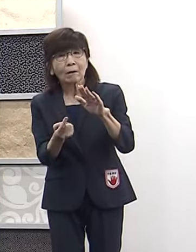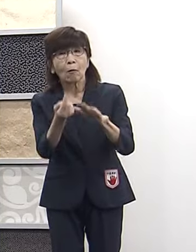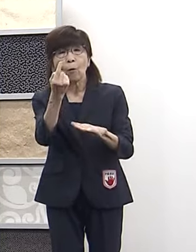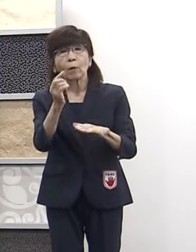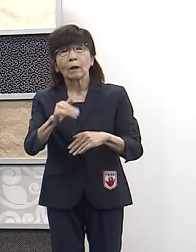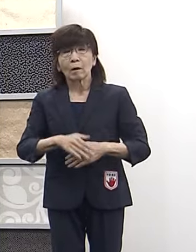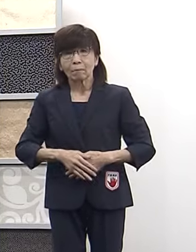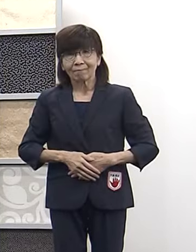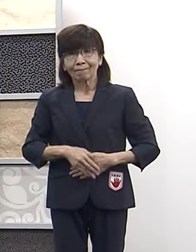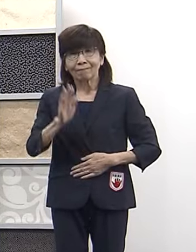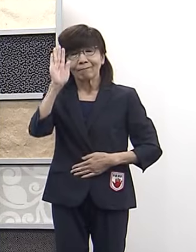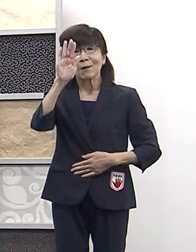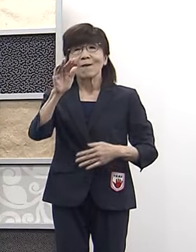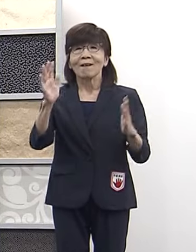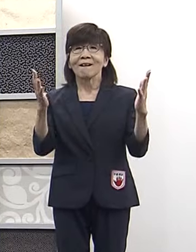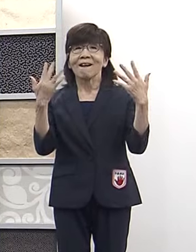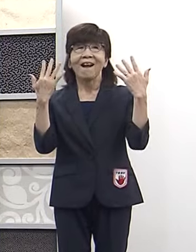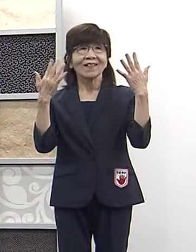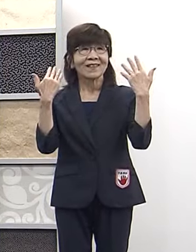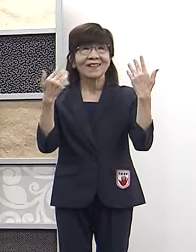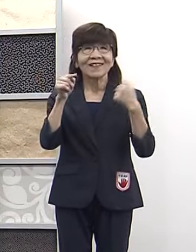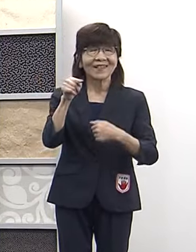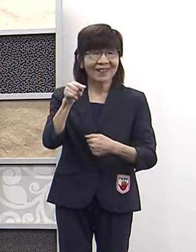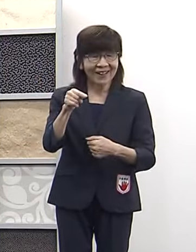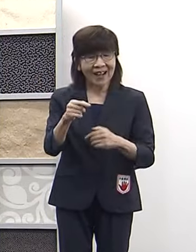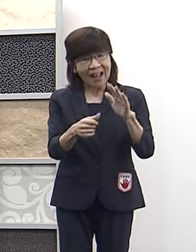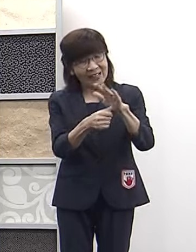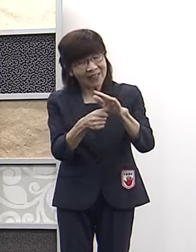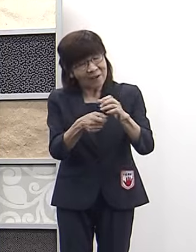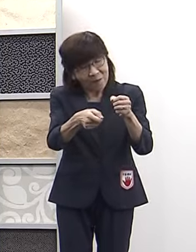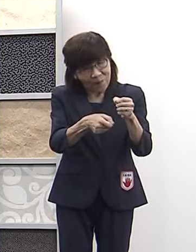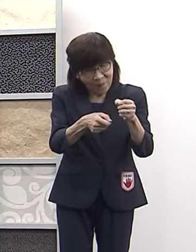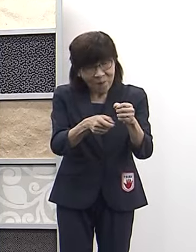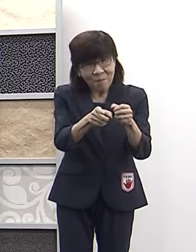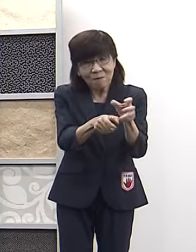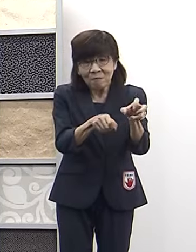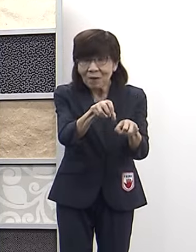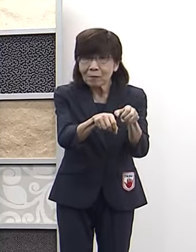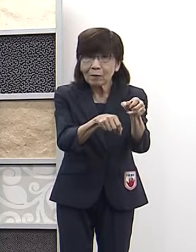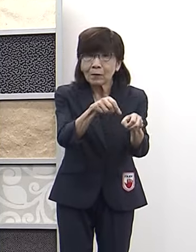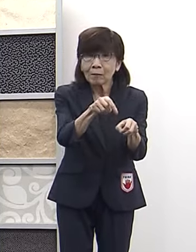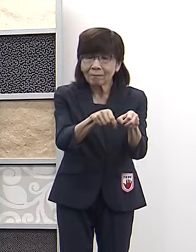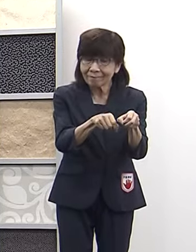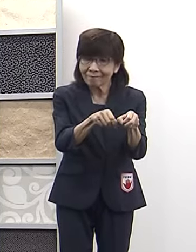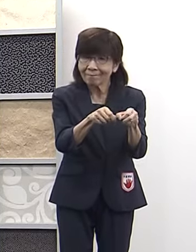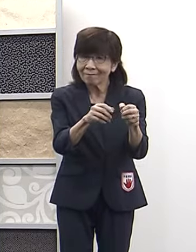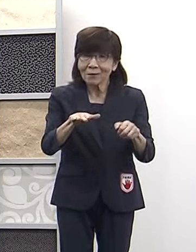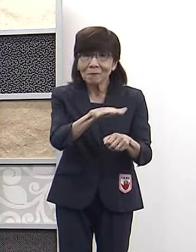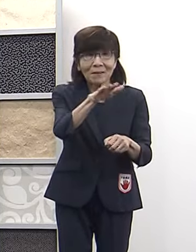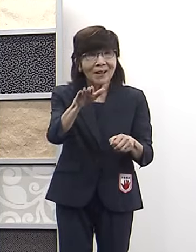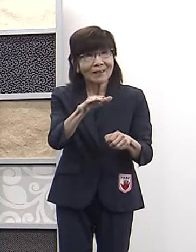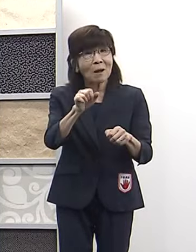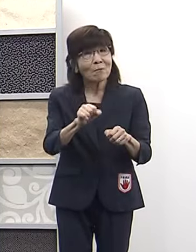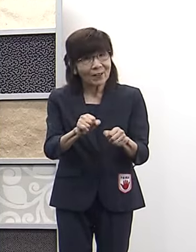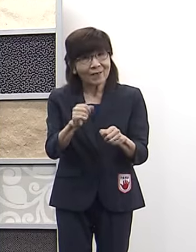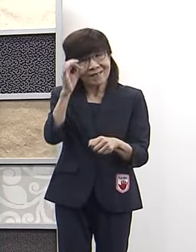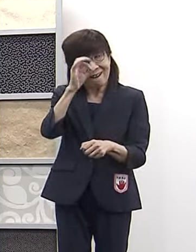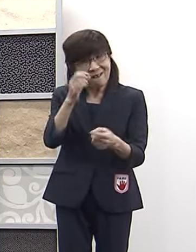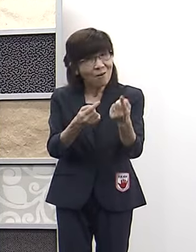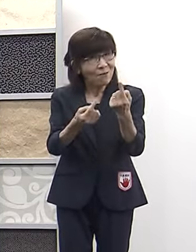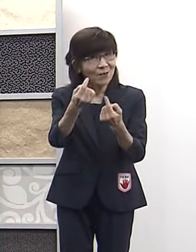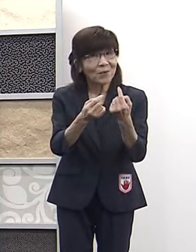これから秋の行楽シーズンを迎えまして、キノコ狩りなどで野山に入る機会も増えようかと思います。